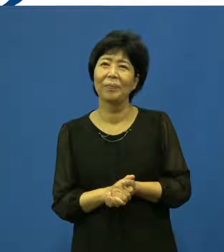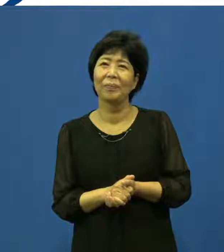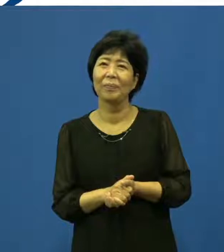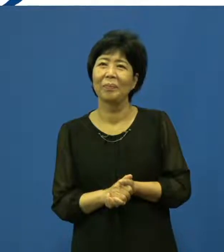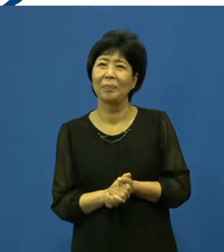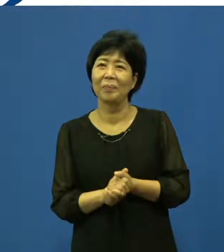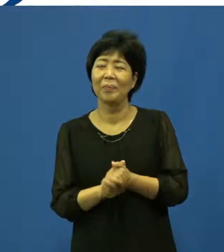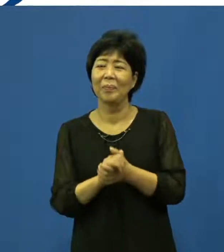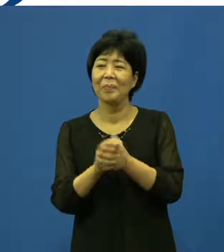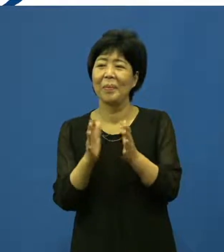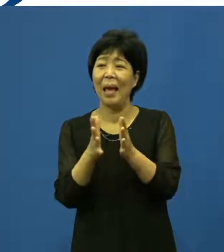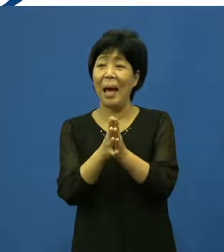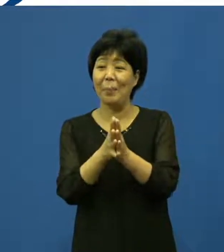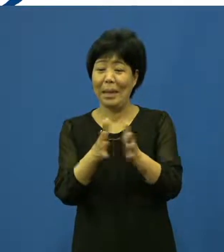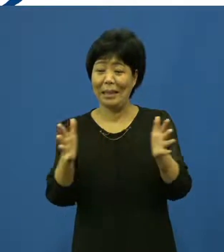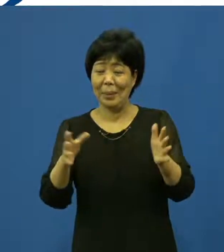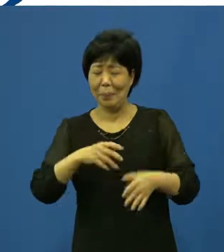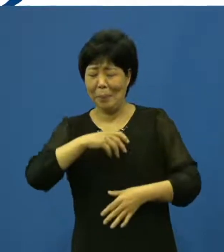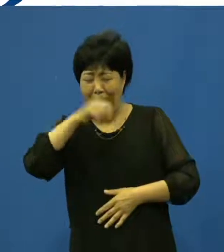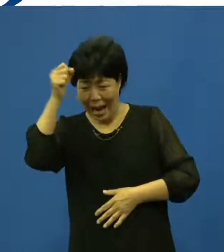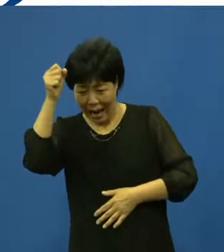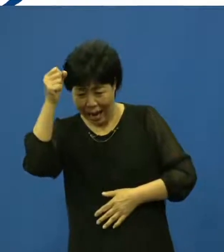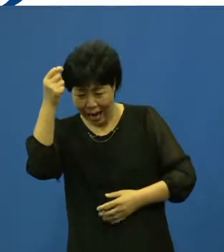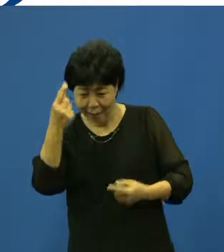아파트 당첨된 것보다 더 기뻐했던가.